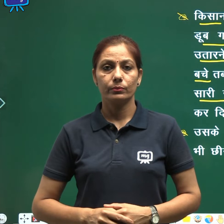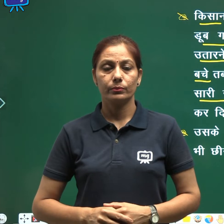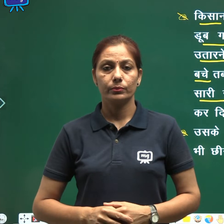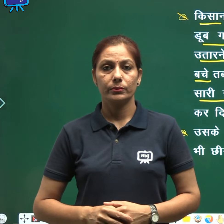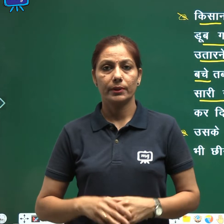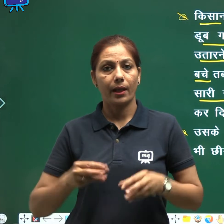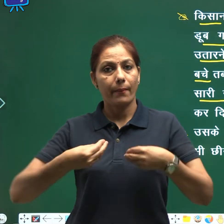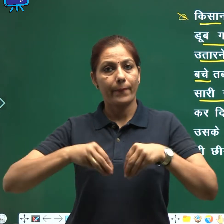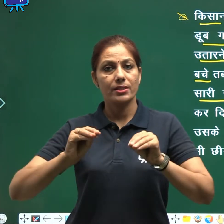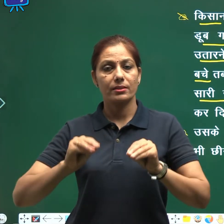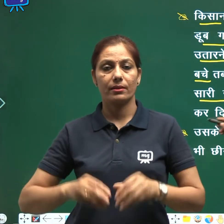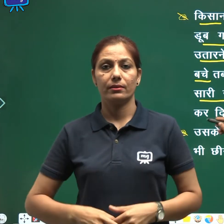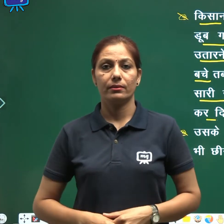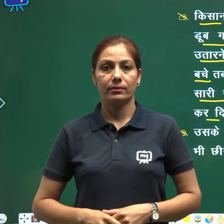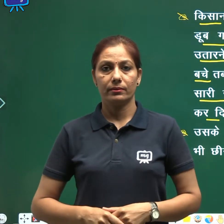नीलाम कर दिया।